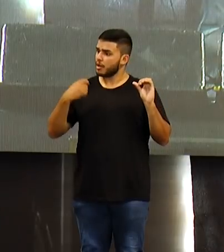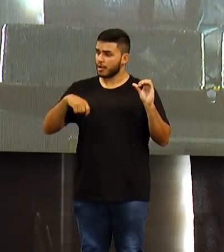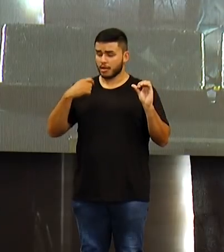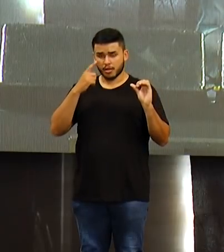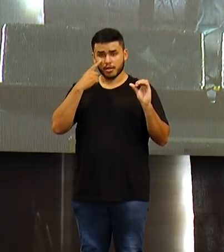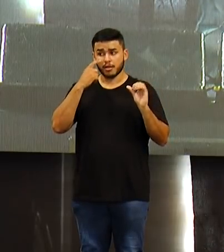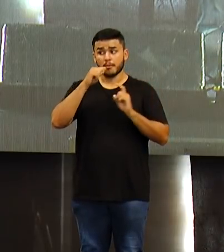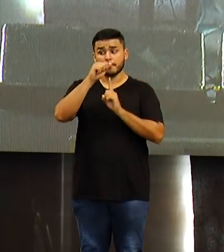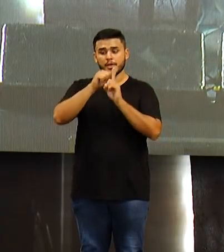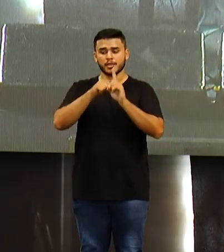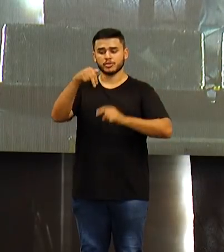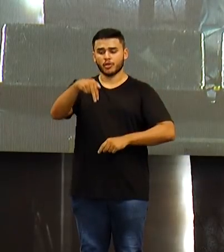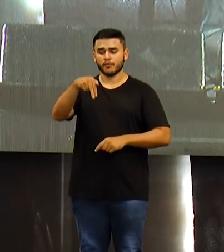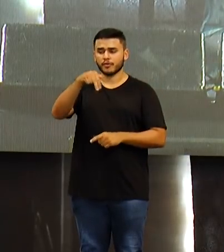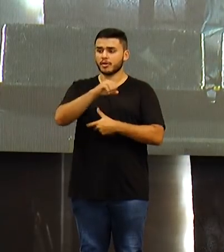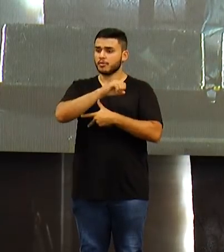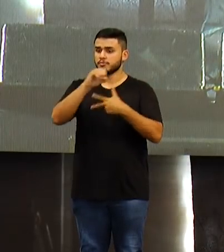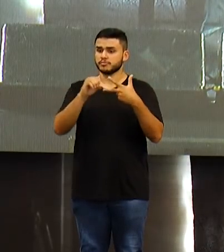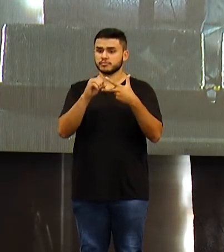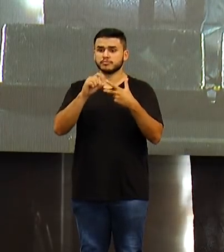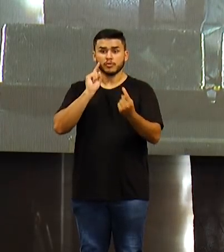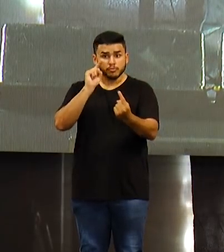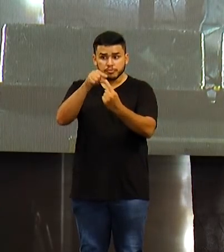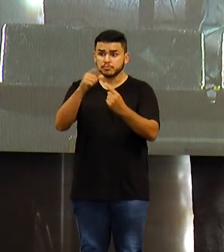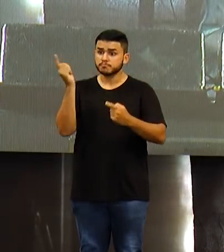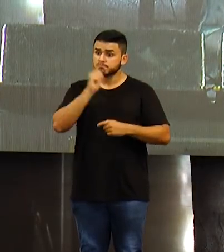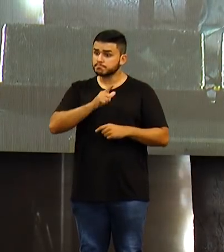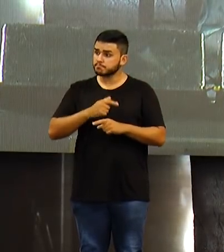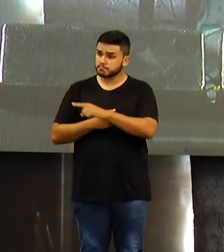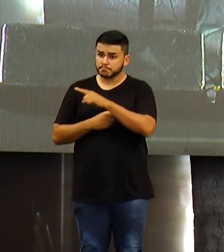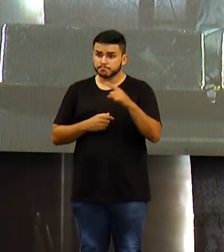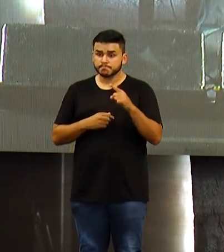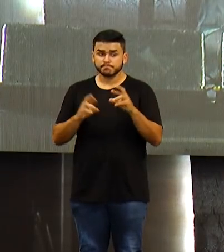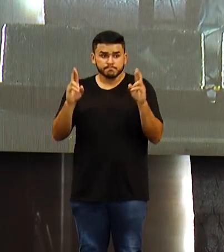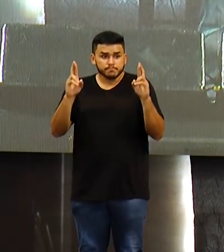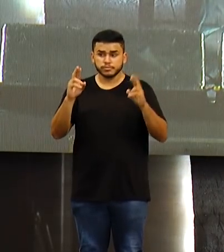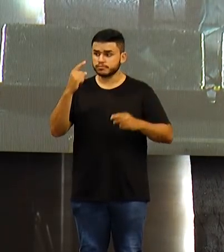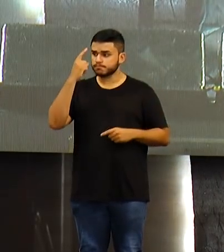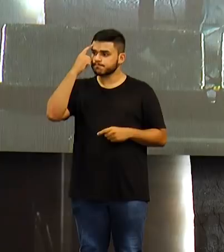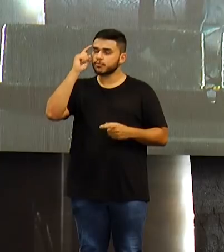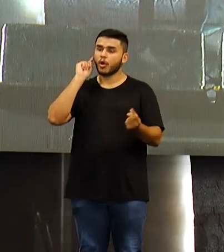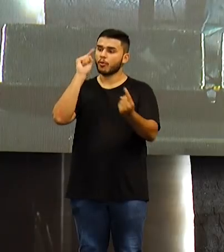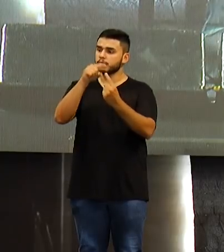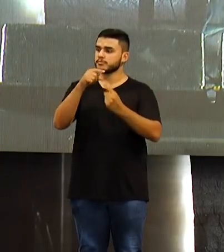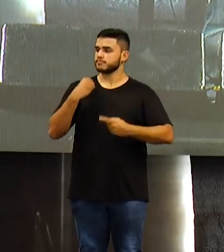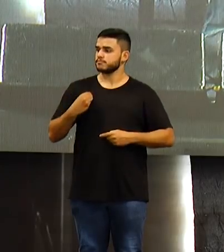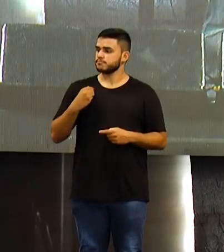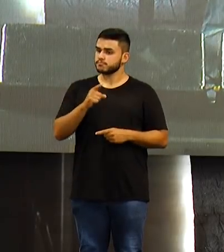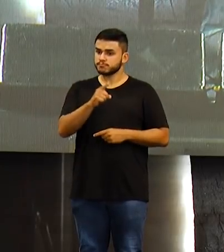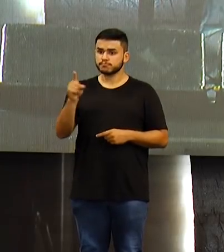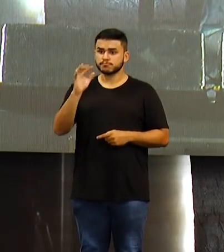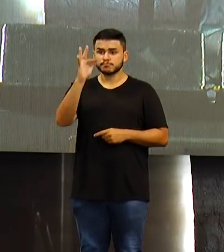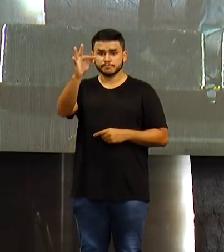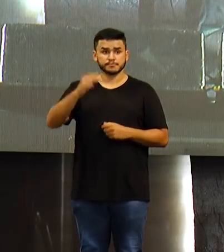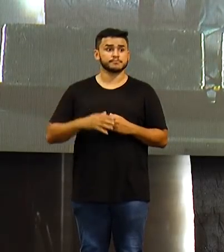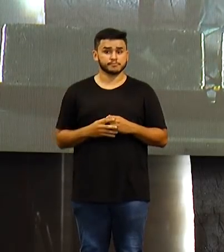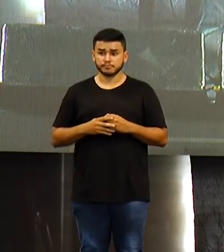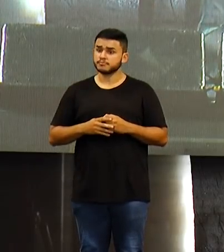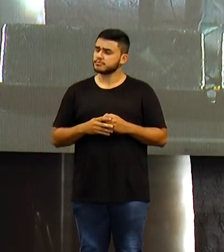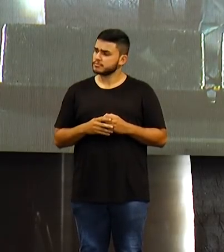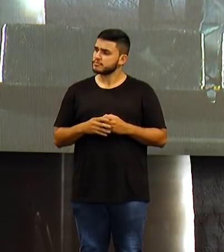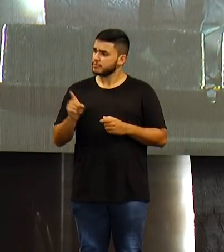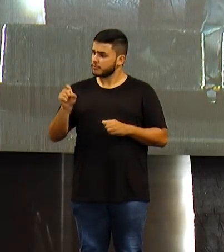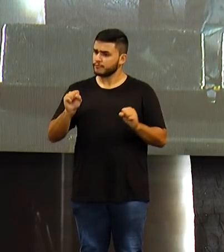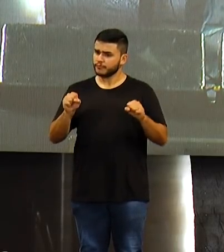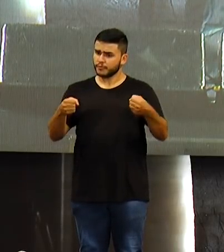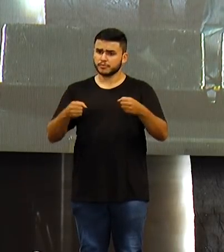meses separando vocês do objetivo de vocês, do sucesso de vocês, do futuro de vocês. Então segurem 6